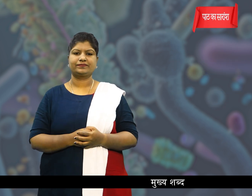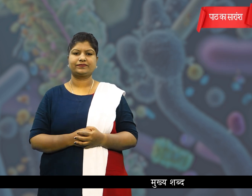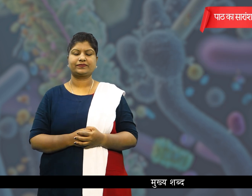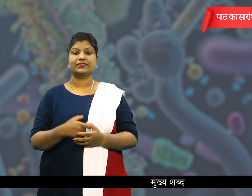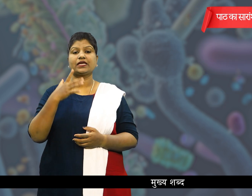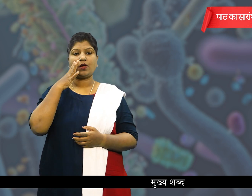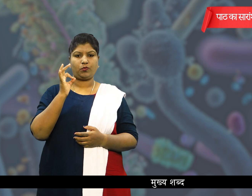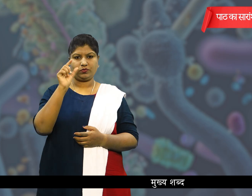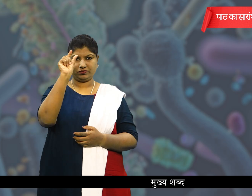शब्द: